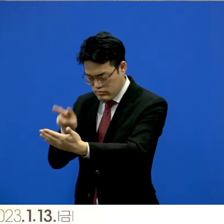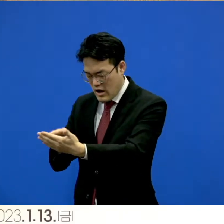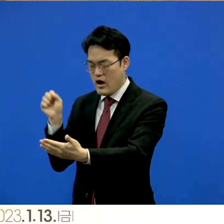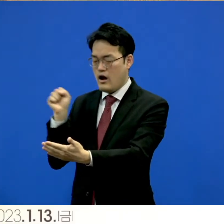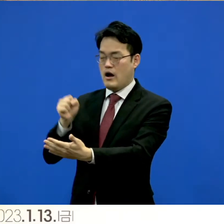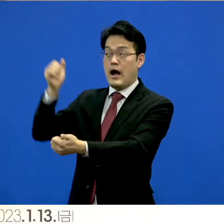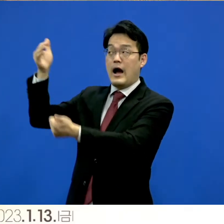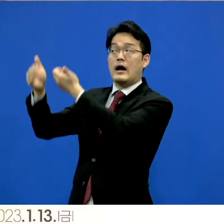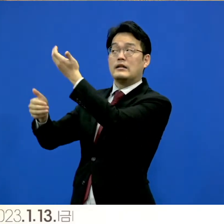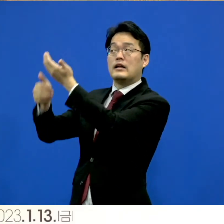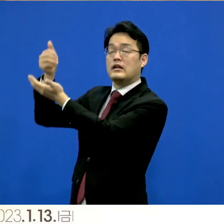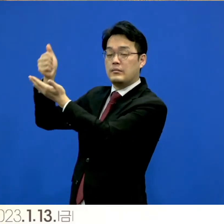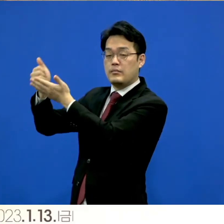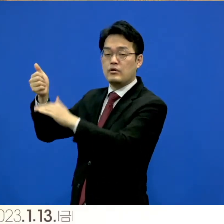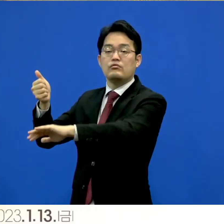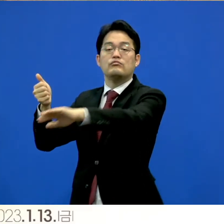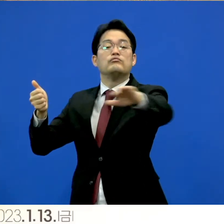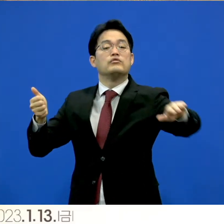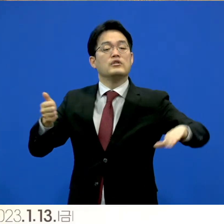환대.